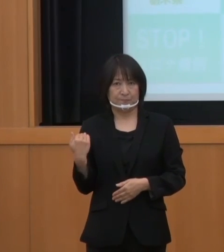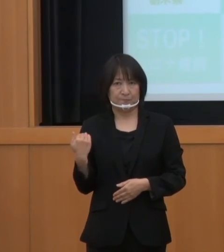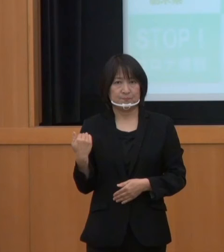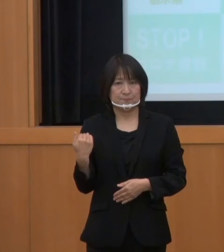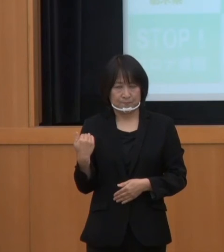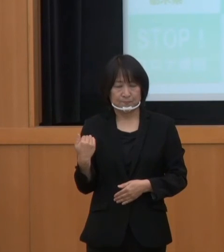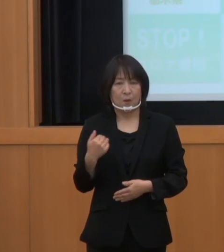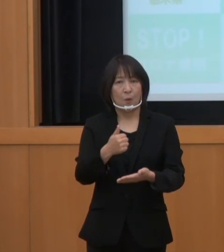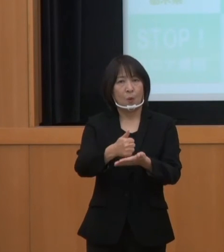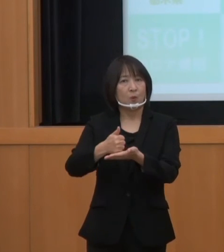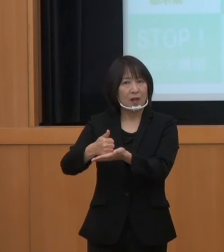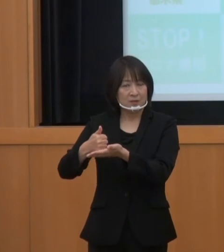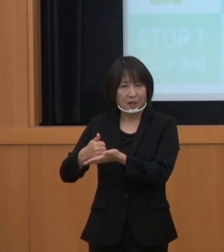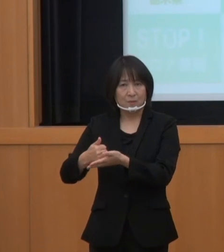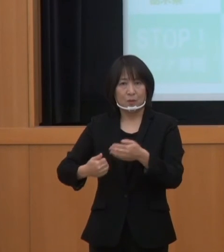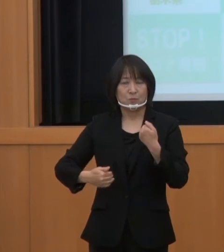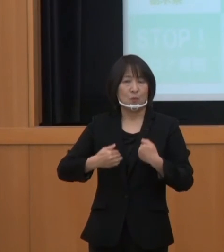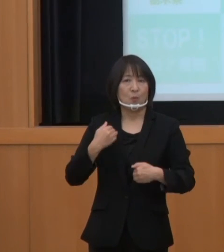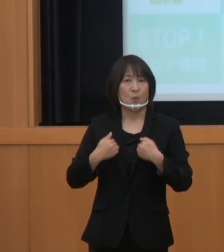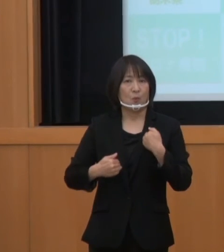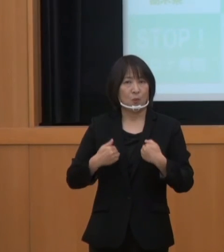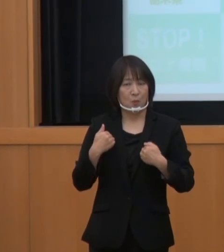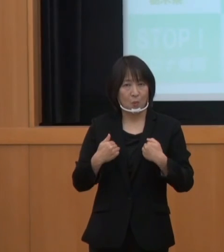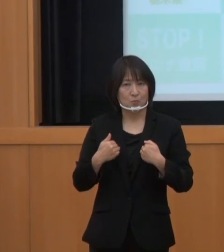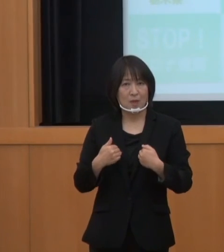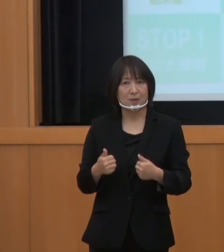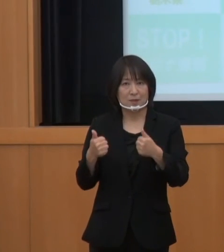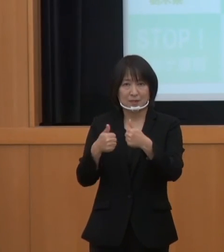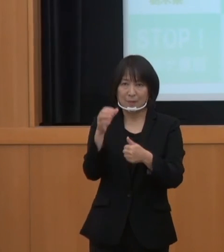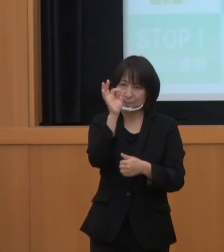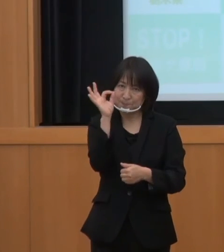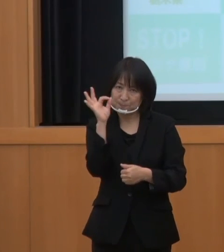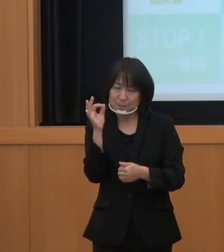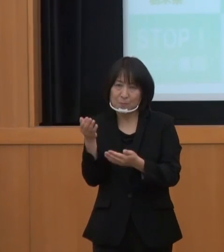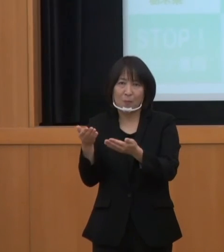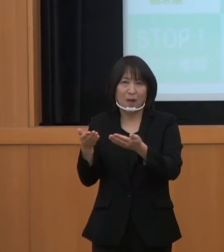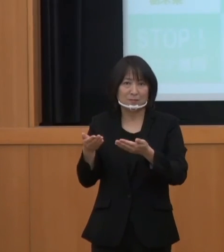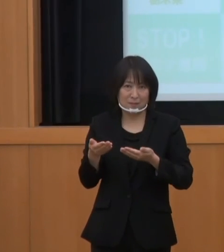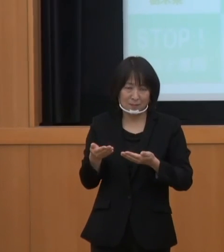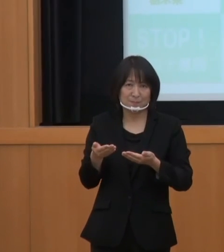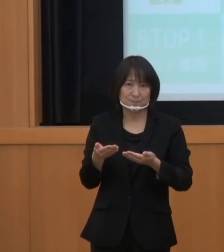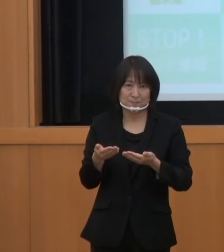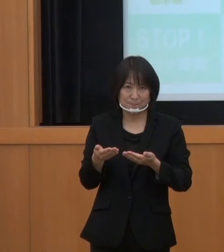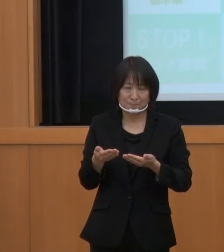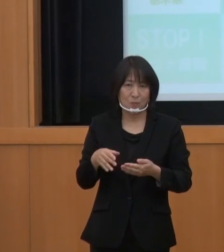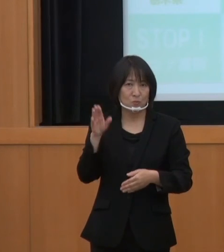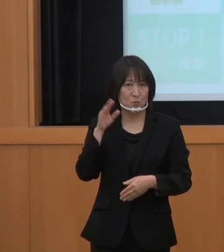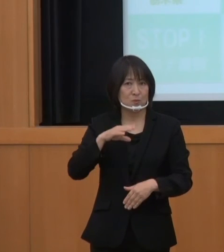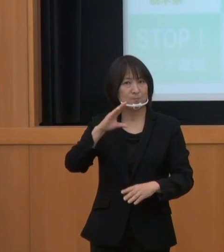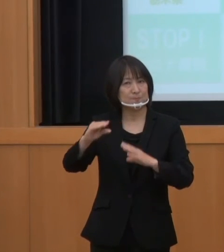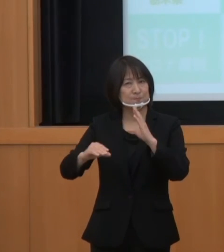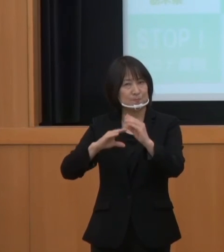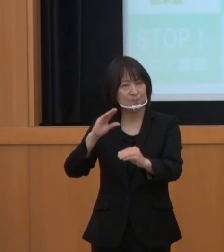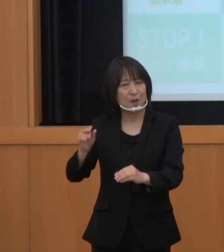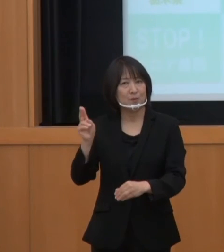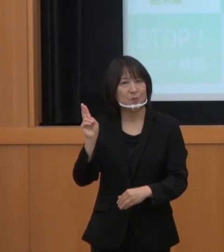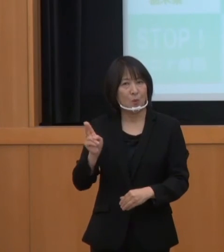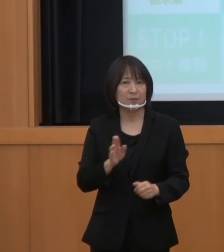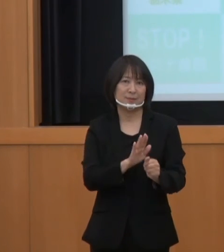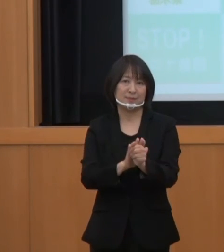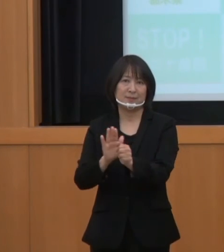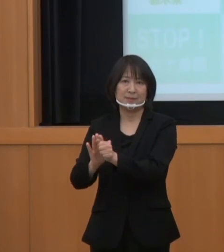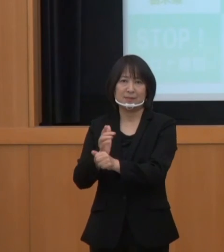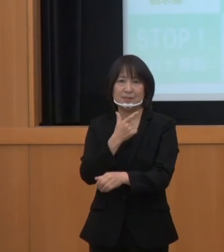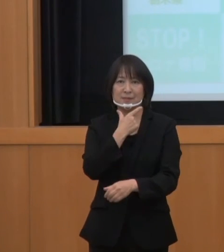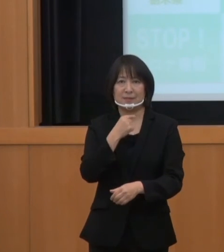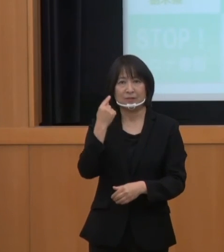お客さんに喜んで試合を見てもらって、家路に帰れるように、家路に着くように支援をしてまいりた